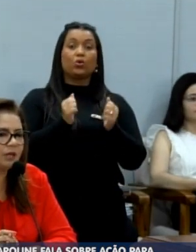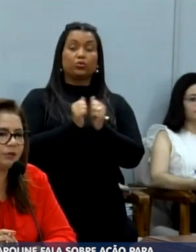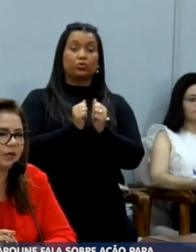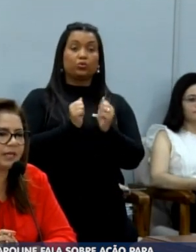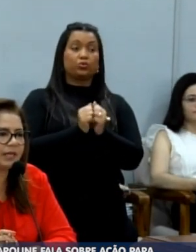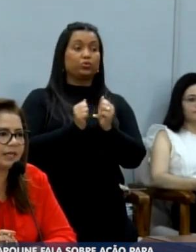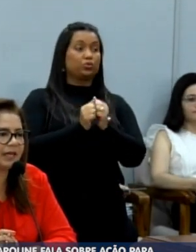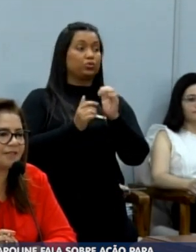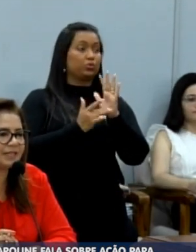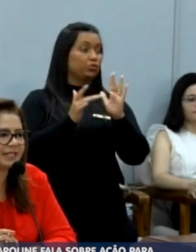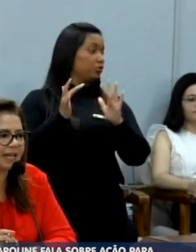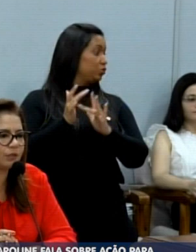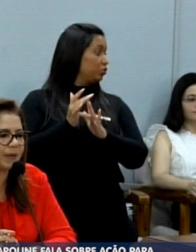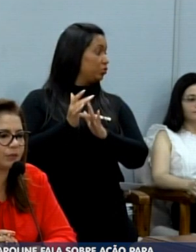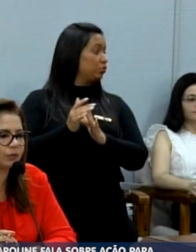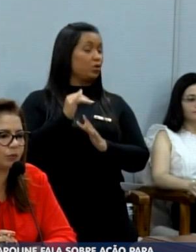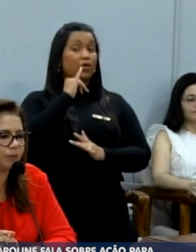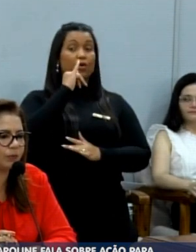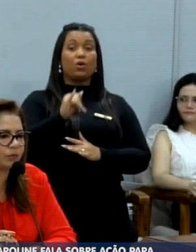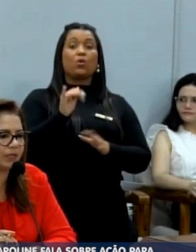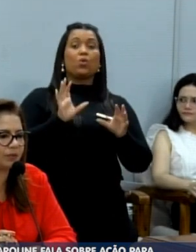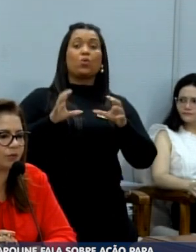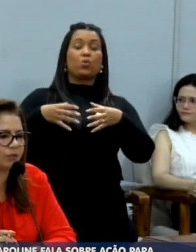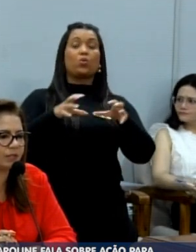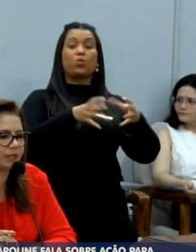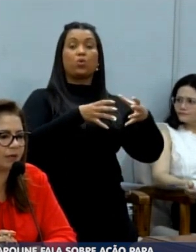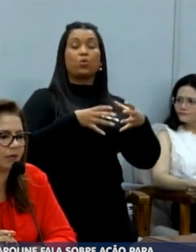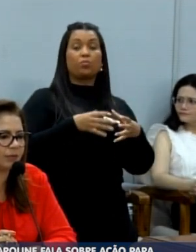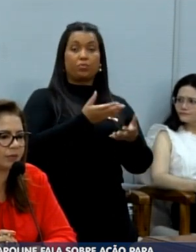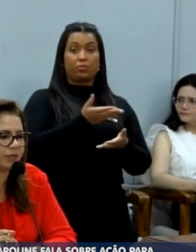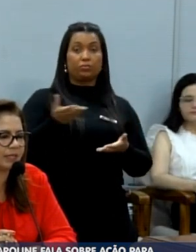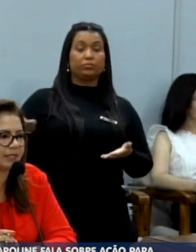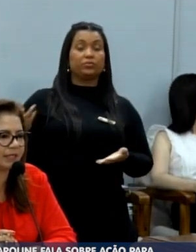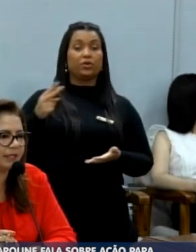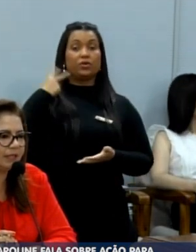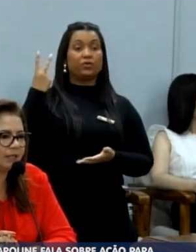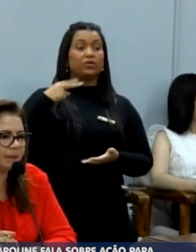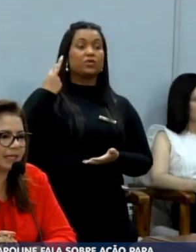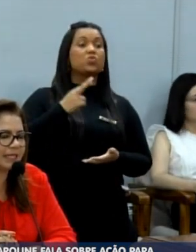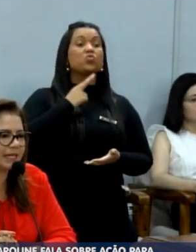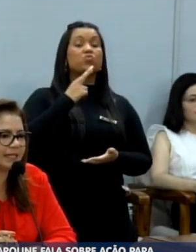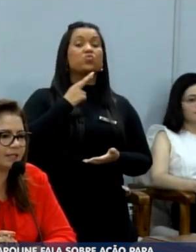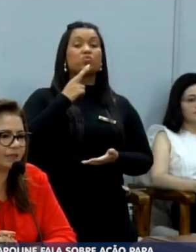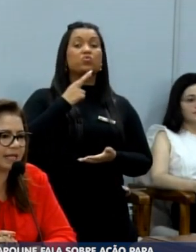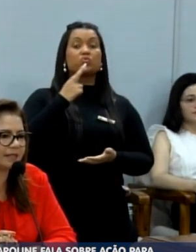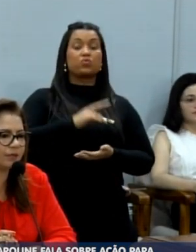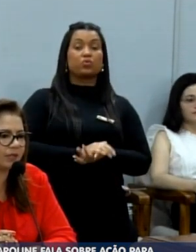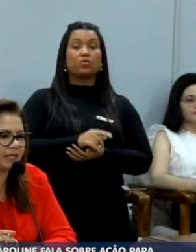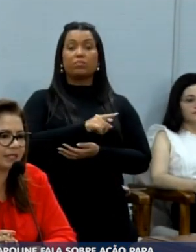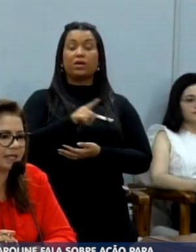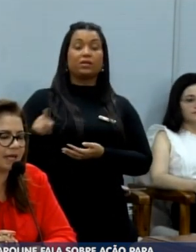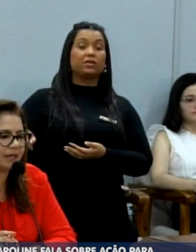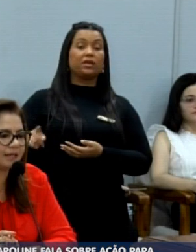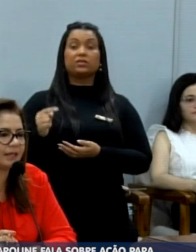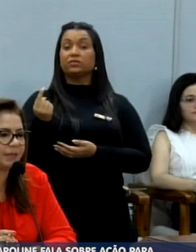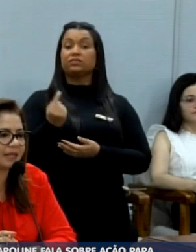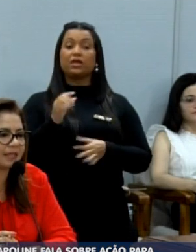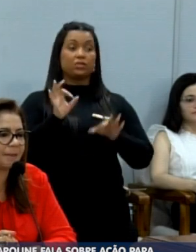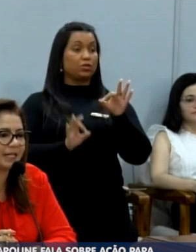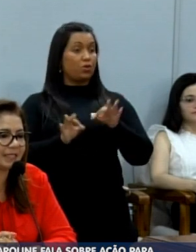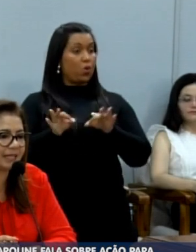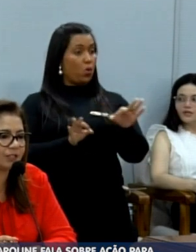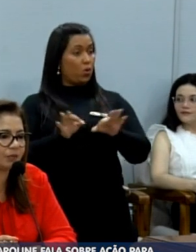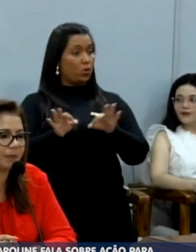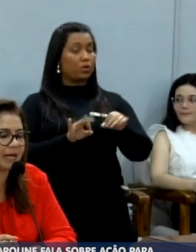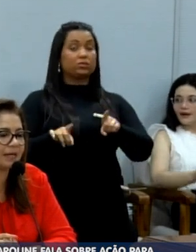Jesus. Foi avisado para os grupos, vereador Robson Risse, para que eles viessem se organizar e também